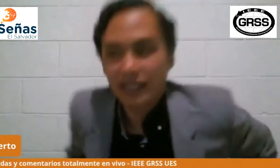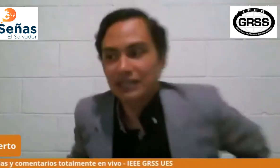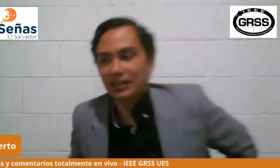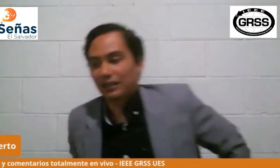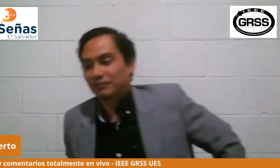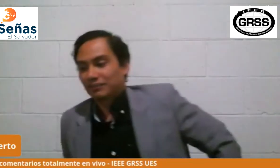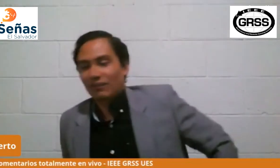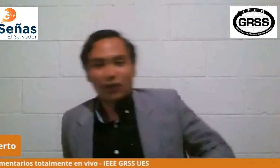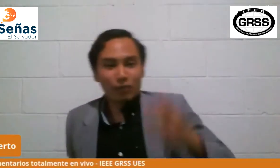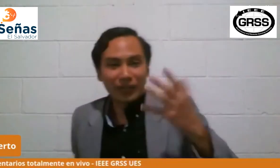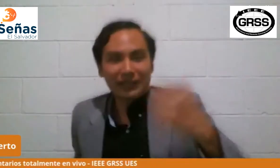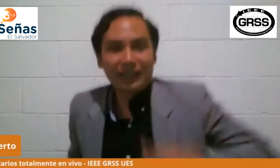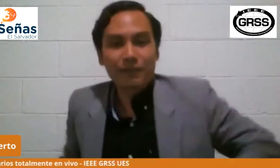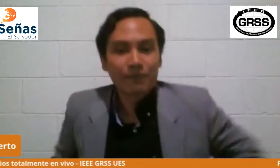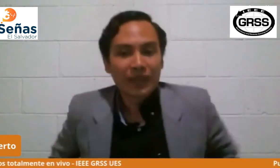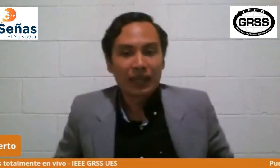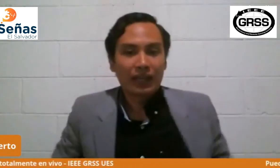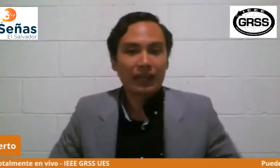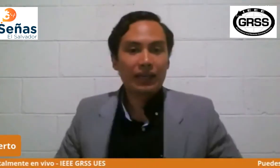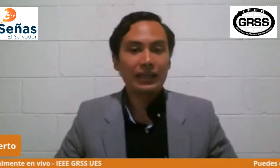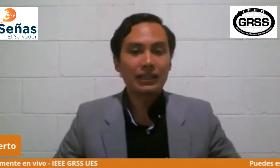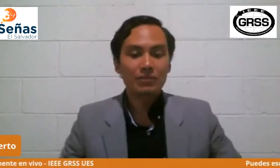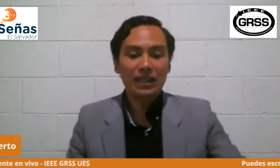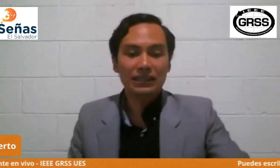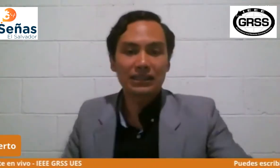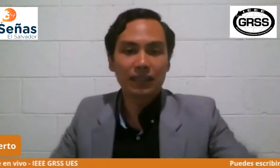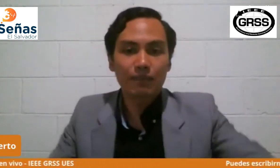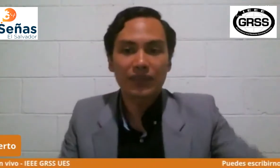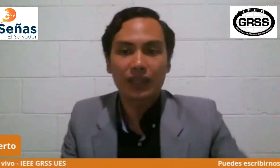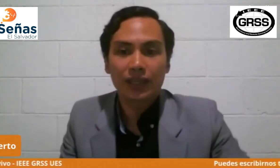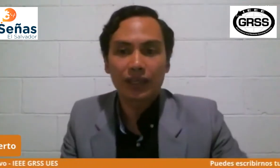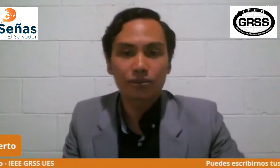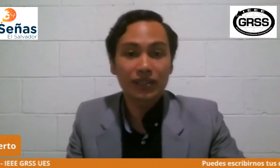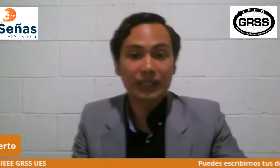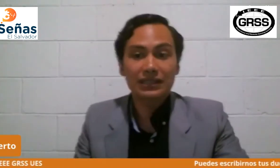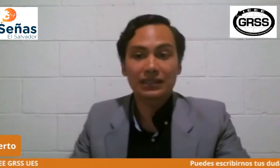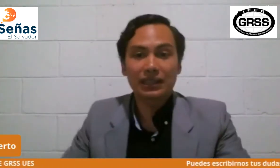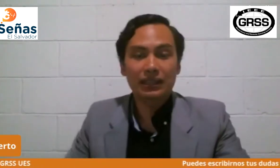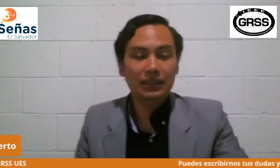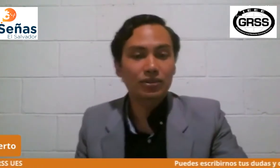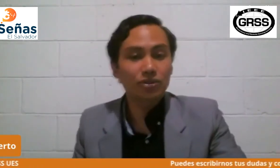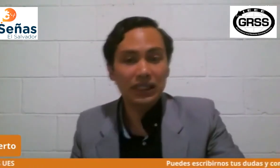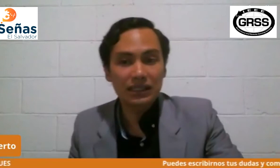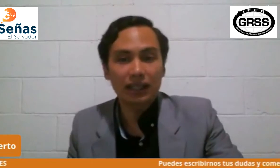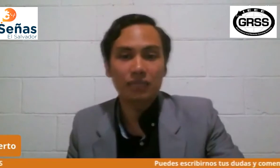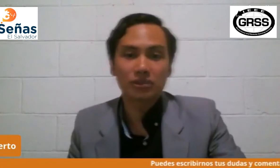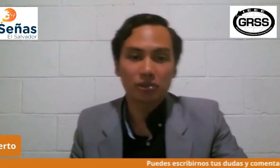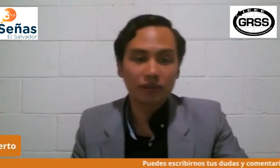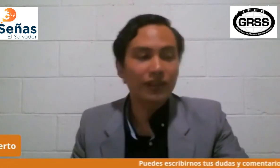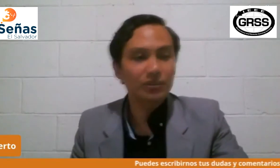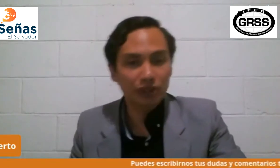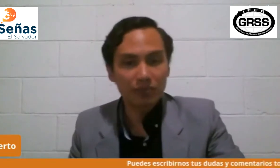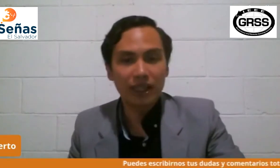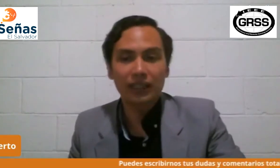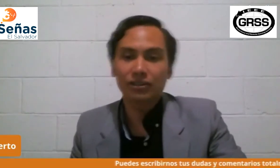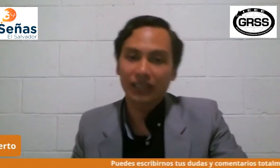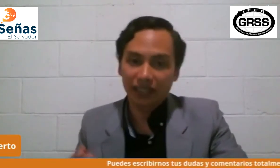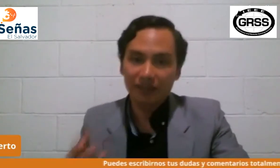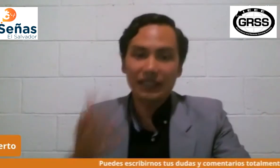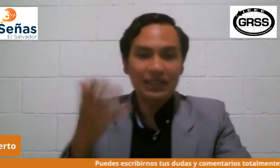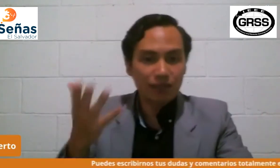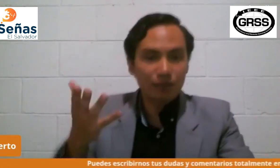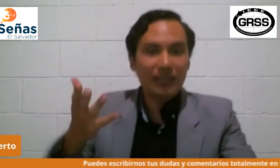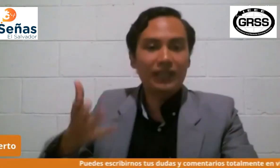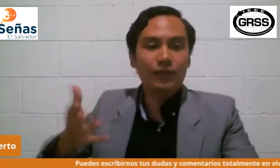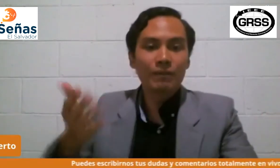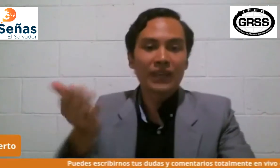tenido, compartir. Y también, sí, ustedes desde sus Instagrams o en Facebook también, y nos escriben